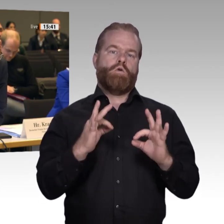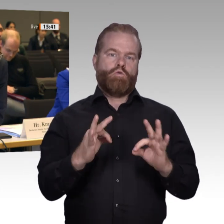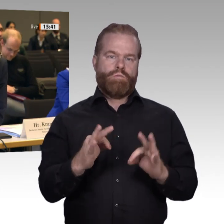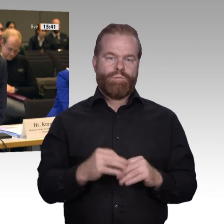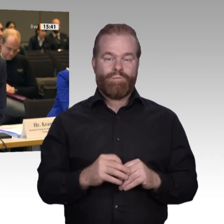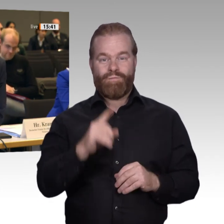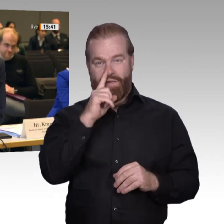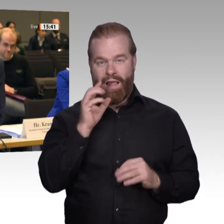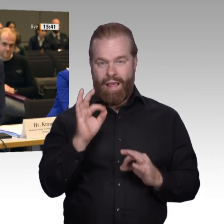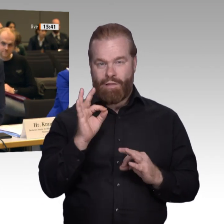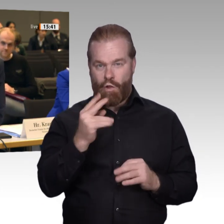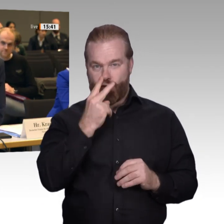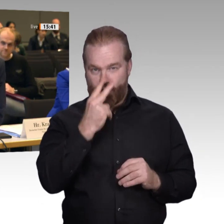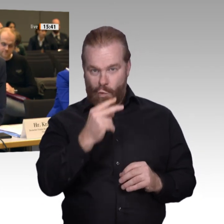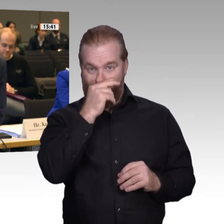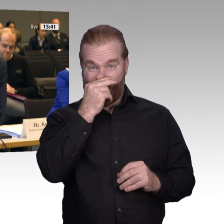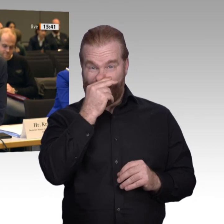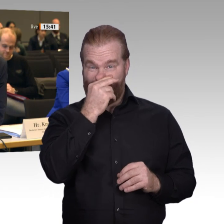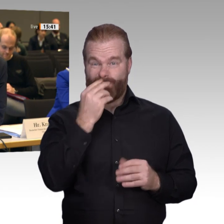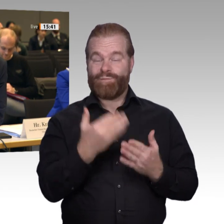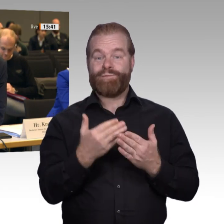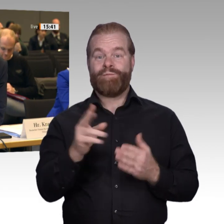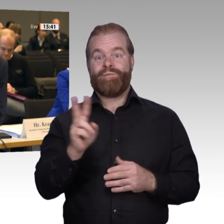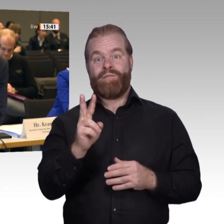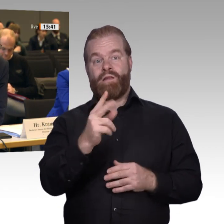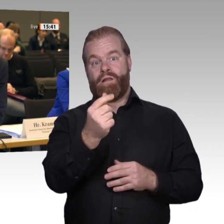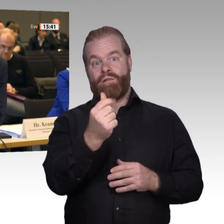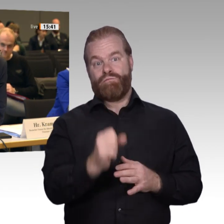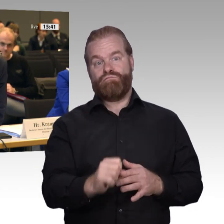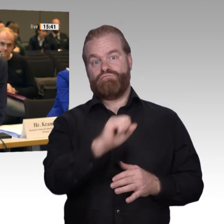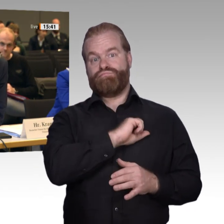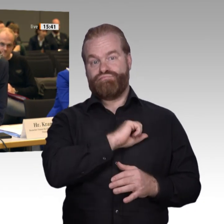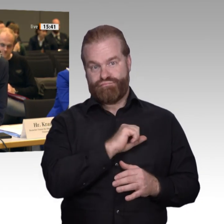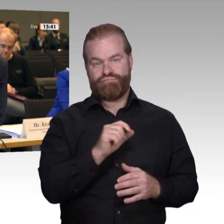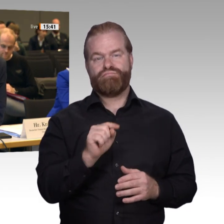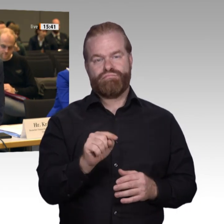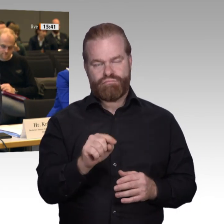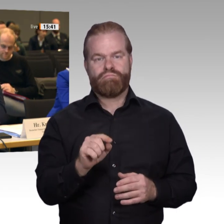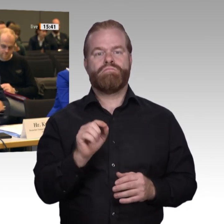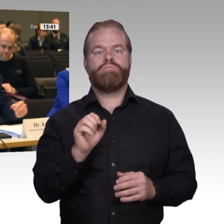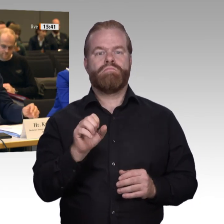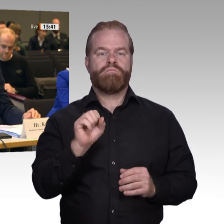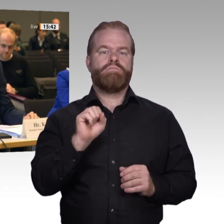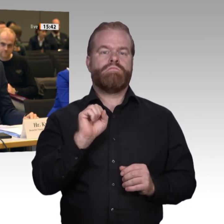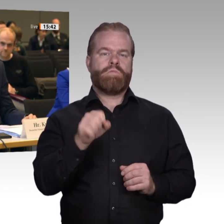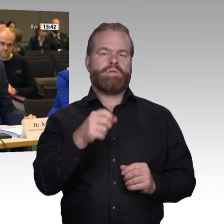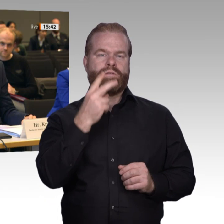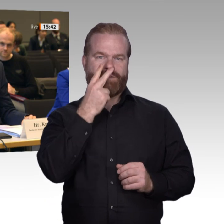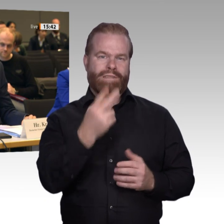kann, davon gehe ich aus, dass es vielleicht doch ein sehr kleiner Personenkreis sein wird, was vielleicht